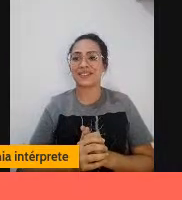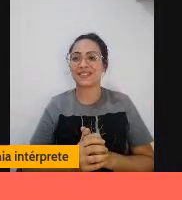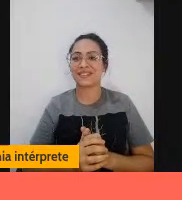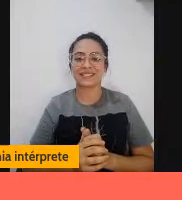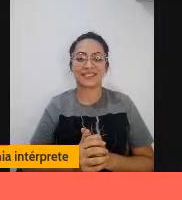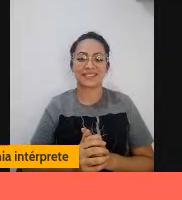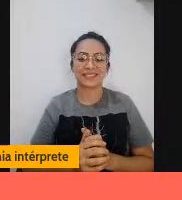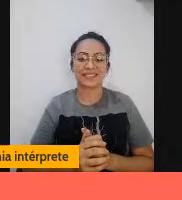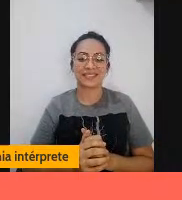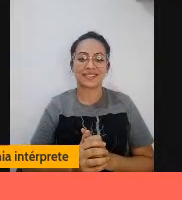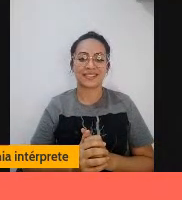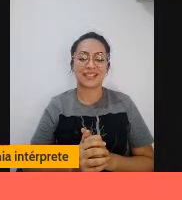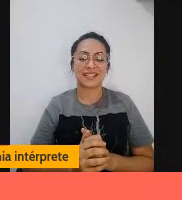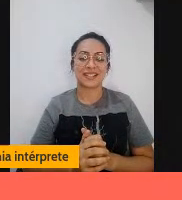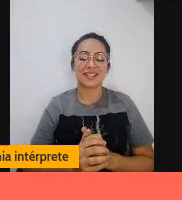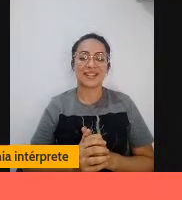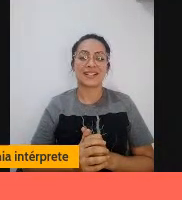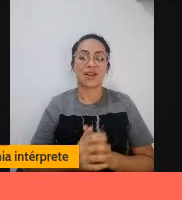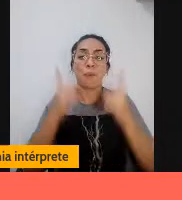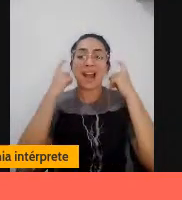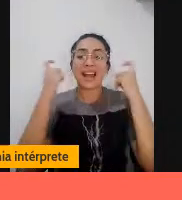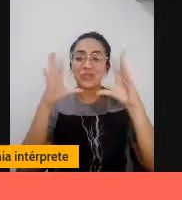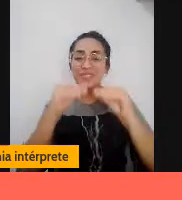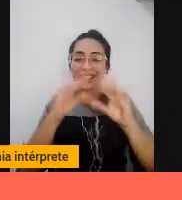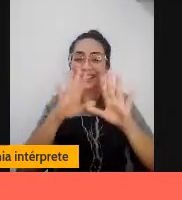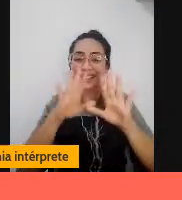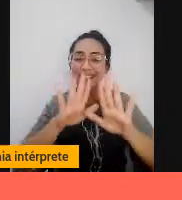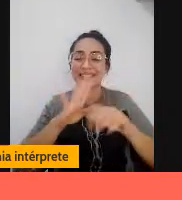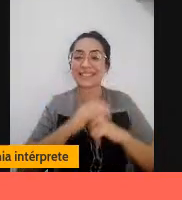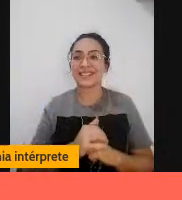Deixa eu só tirar o meu aqui, opa!